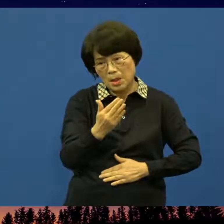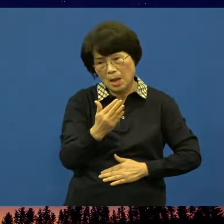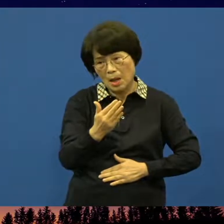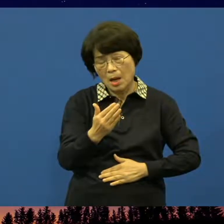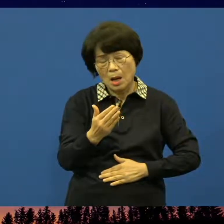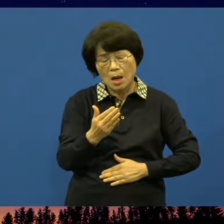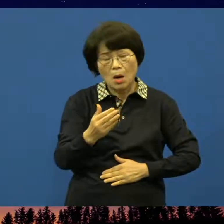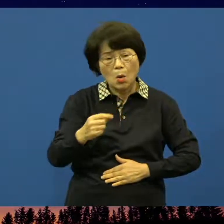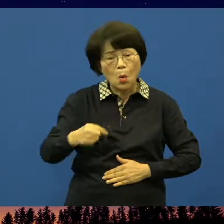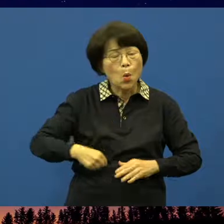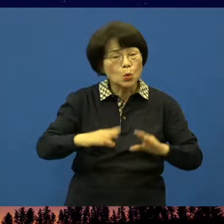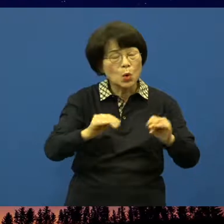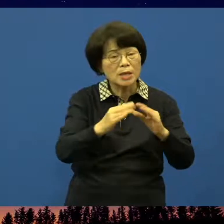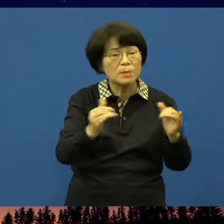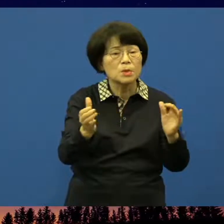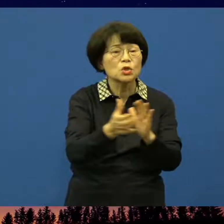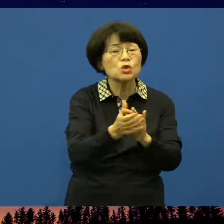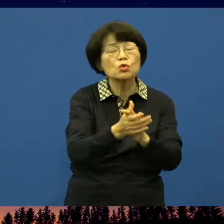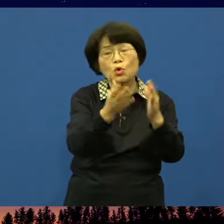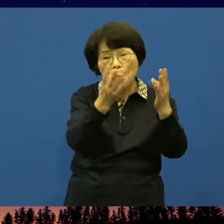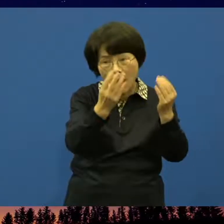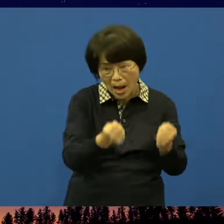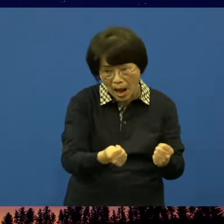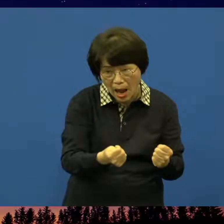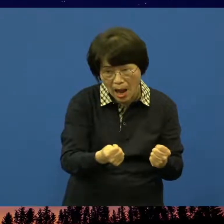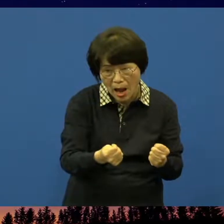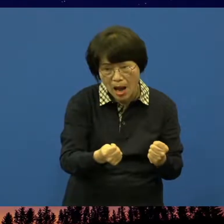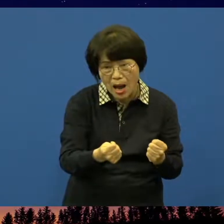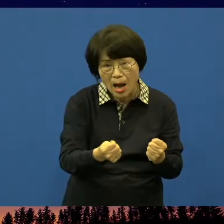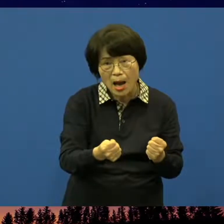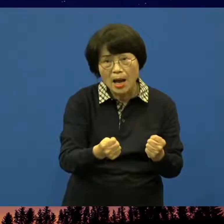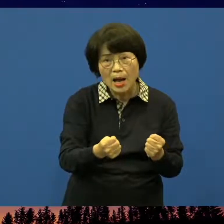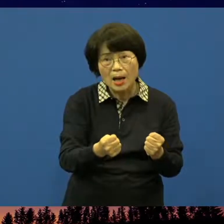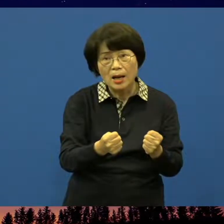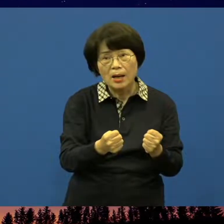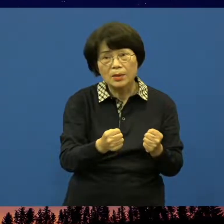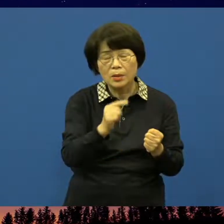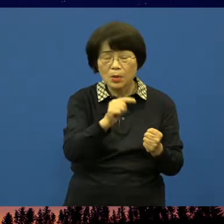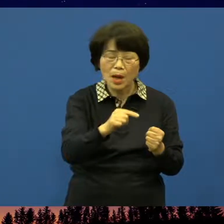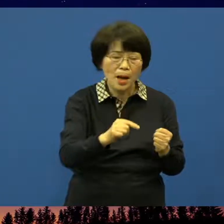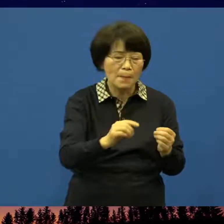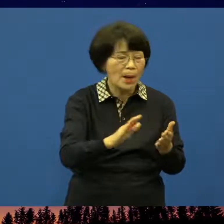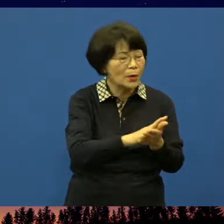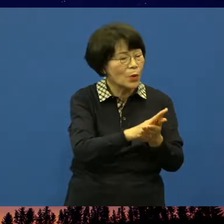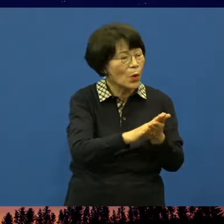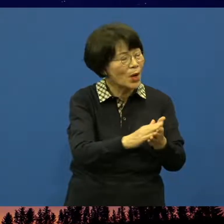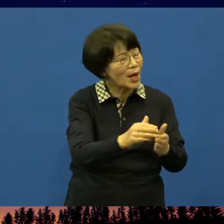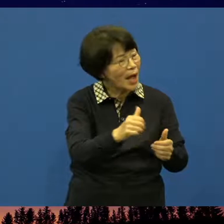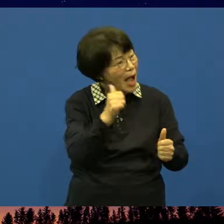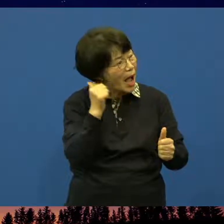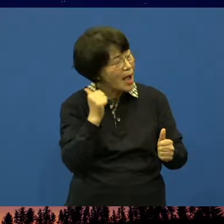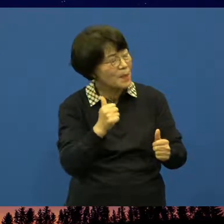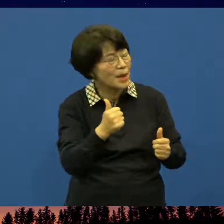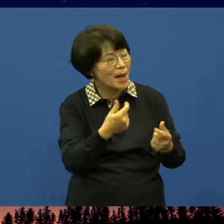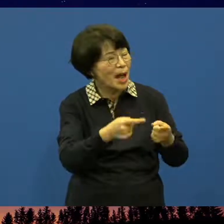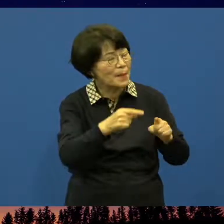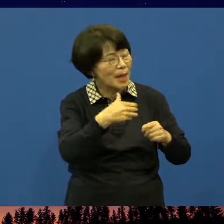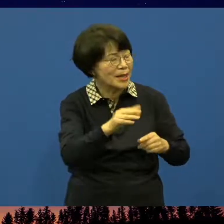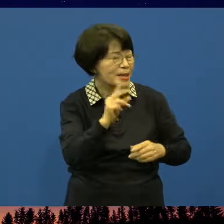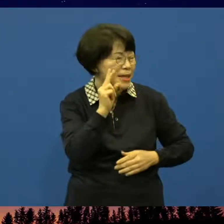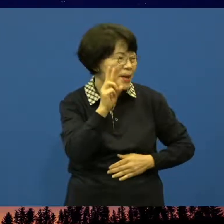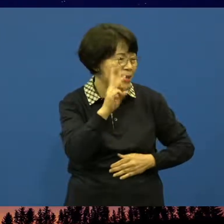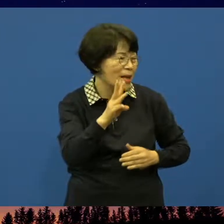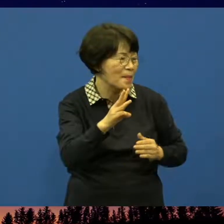친구가 많아지더라고요. 그러니까 저 지리산에 뭐 별장 있는데 놀러 오라 그래. 가가지고 또 며칠 또